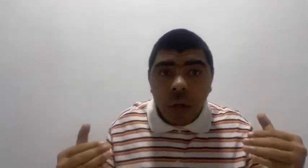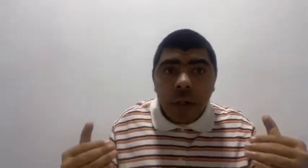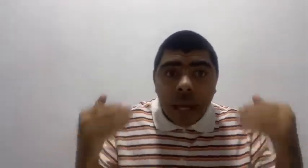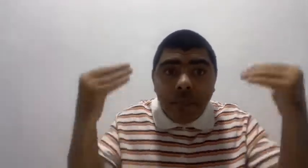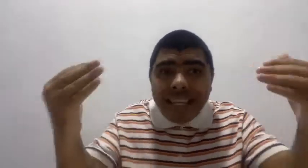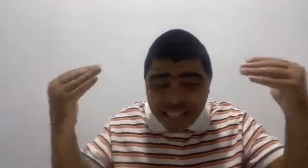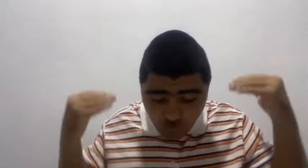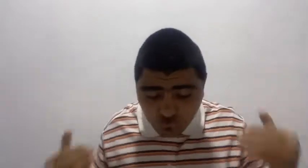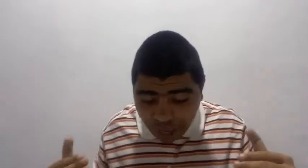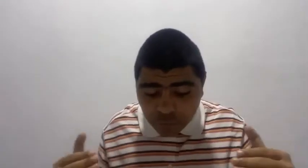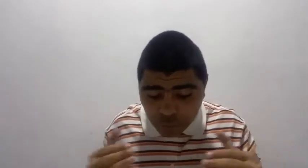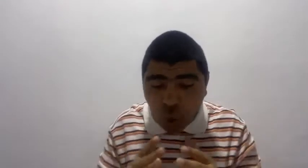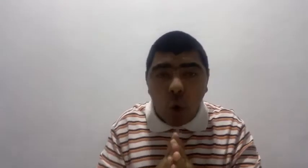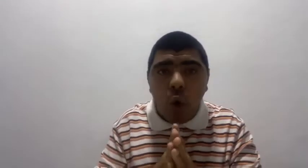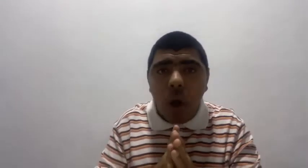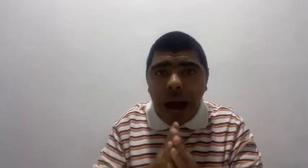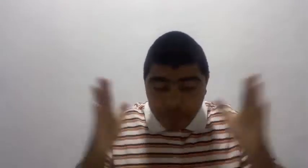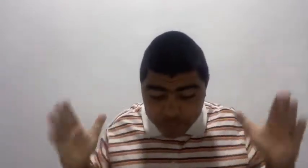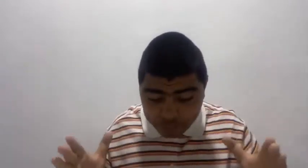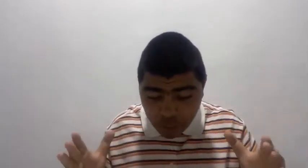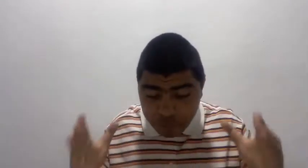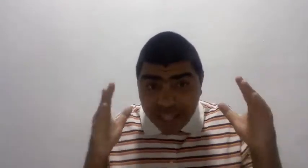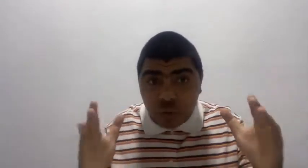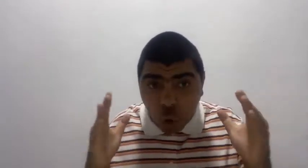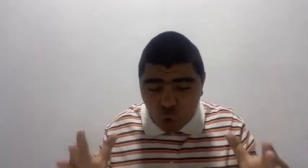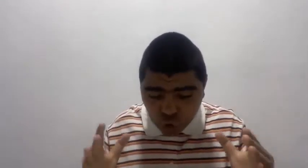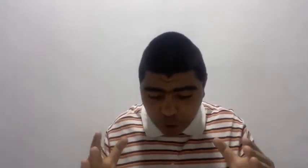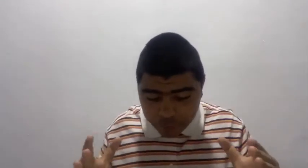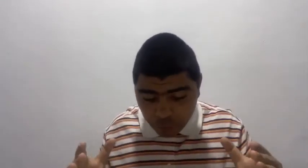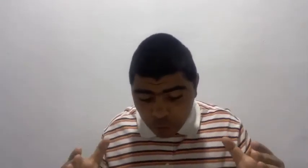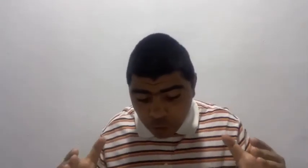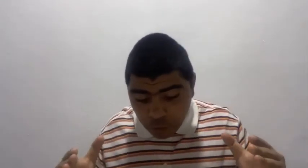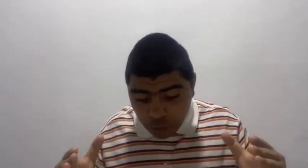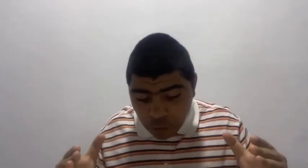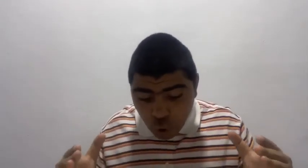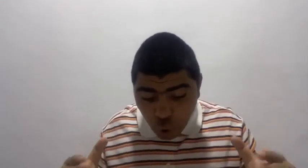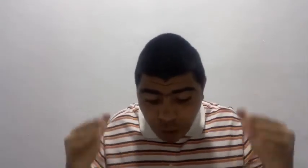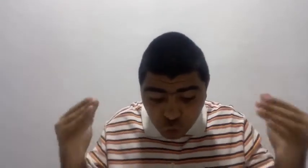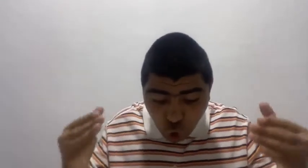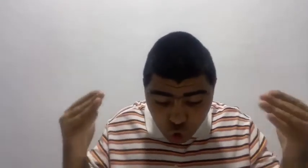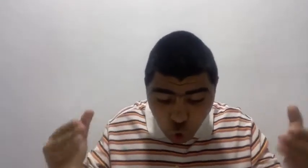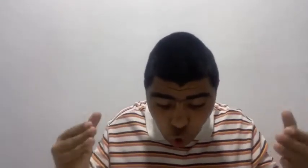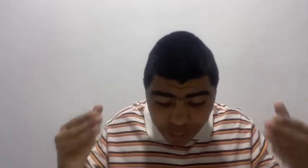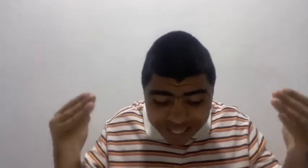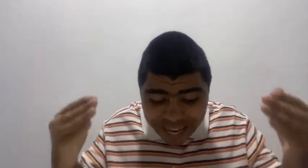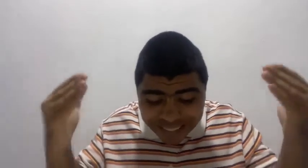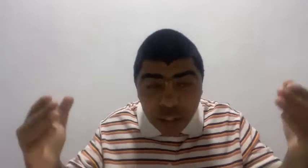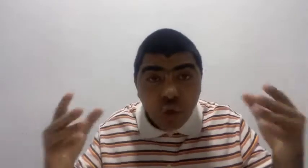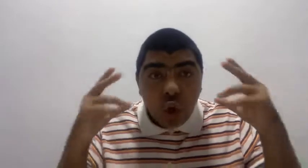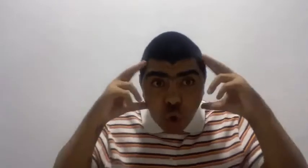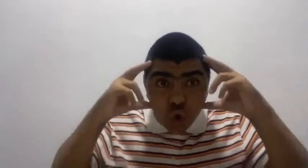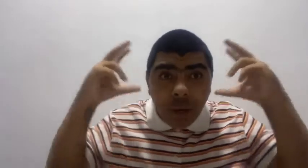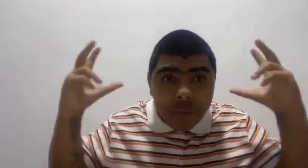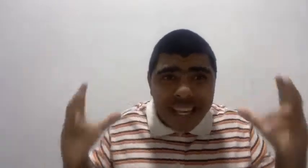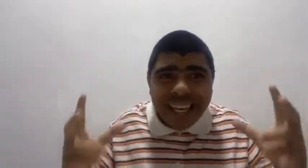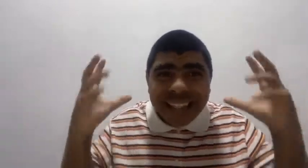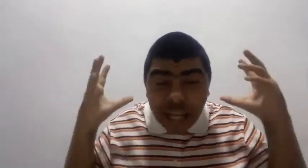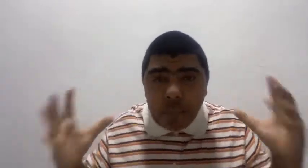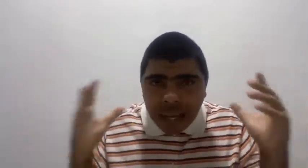y Espíritu Santo. Amén. Verso 11. Cuando yo era niño, escuche bien esta